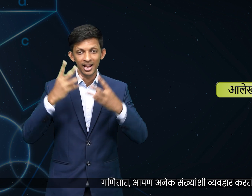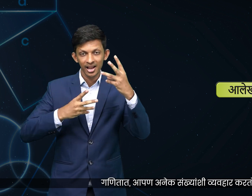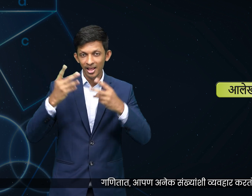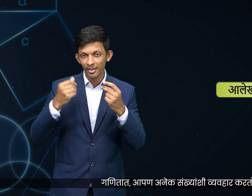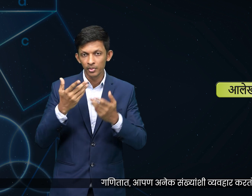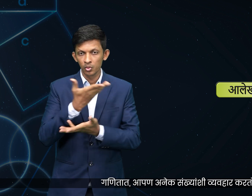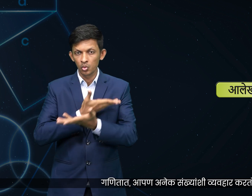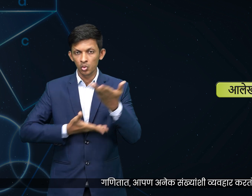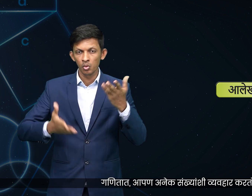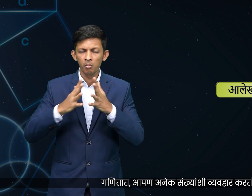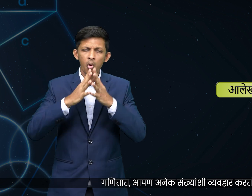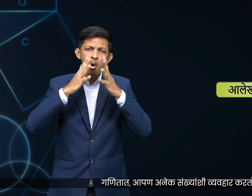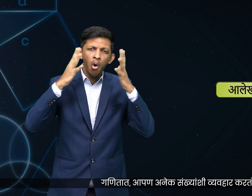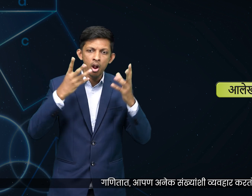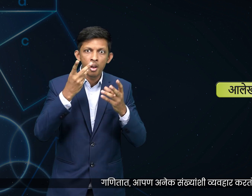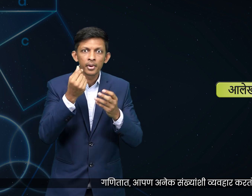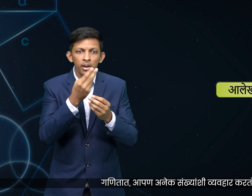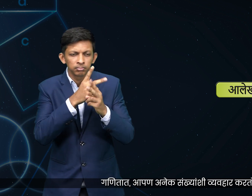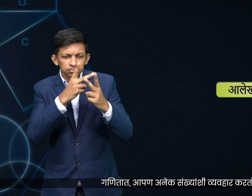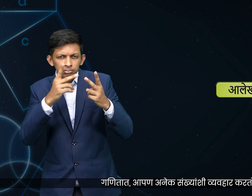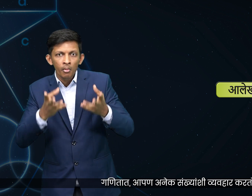गणितात आपण अनेक संख्यांशी व्यवहार करतो.